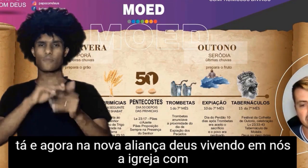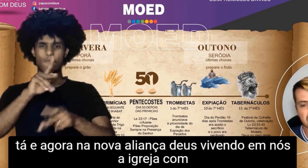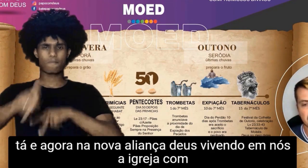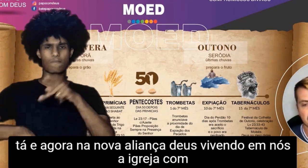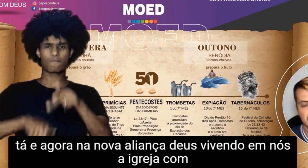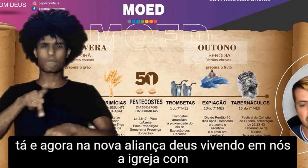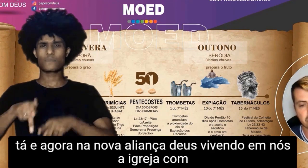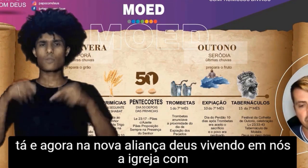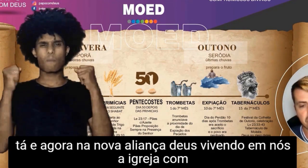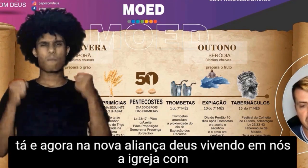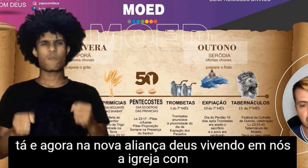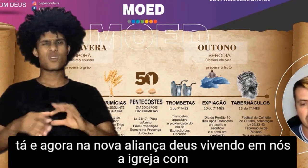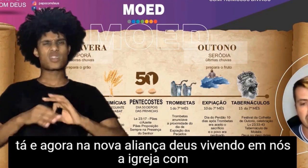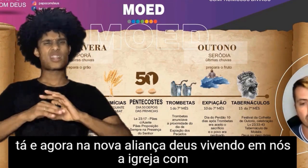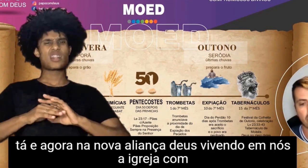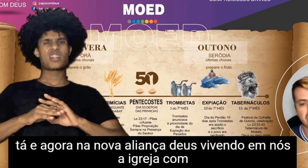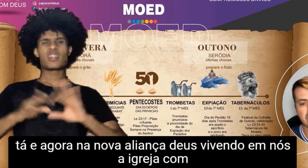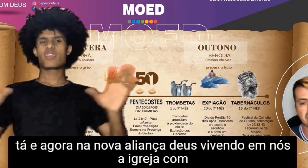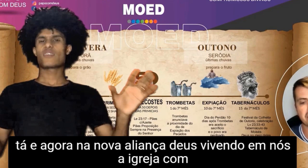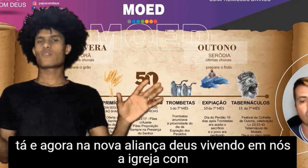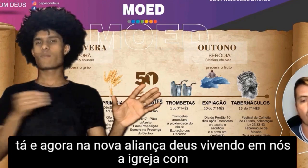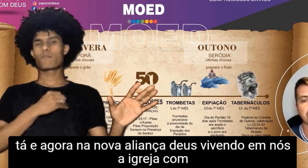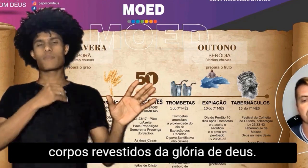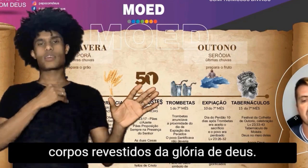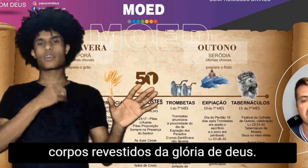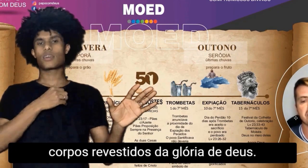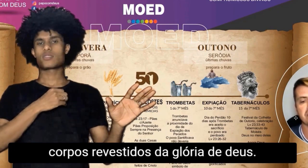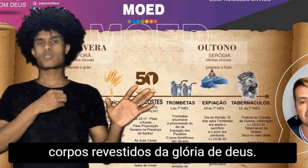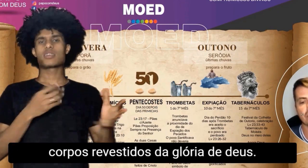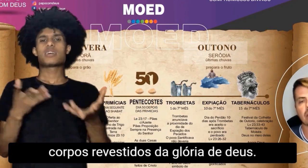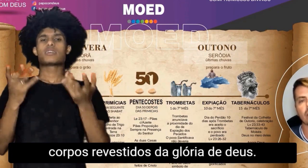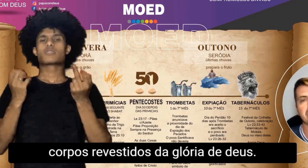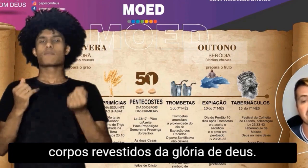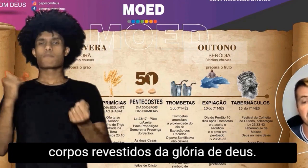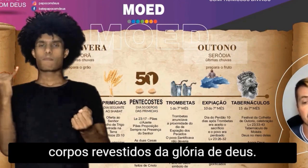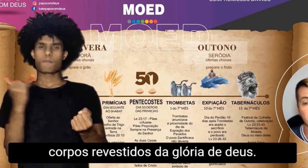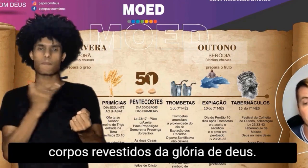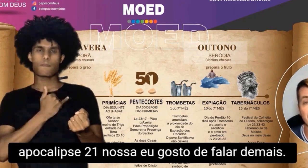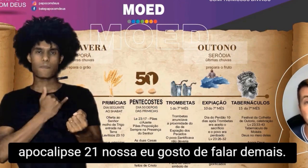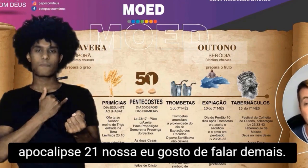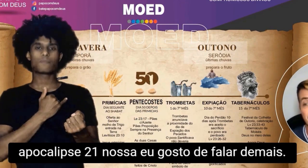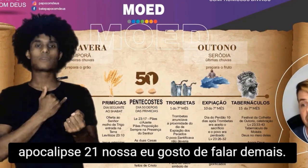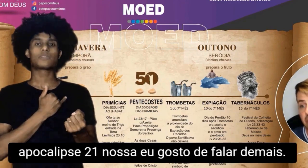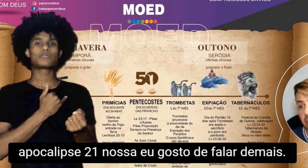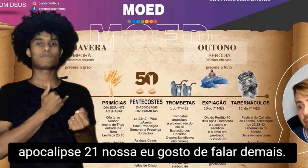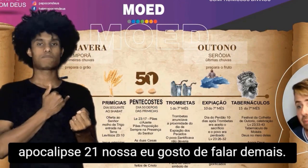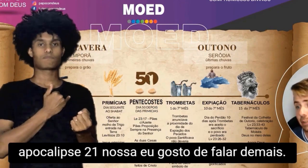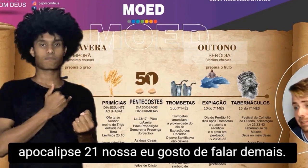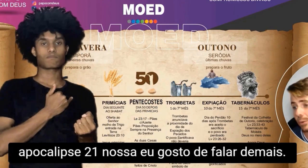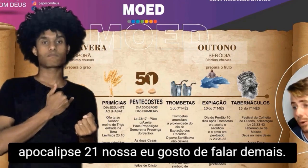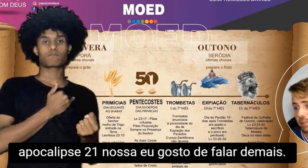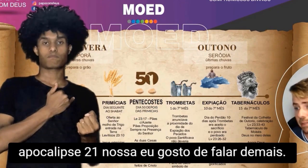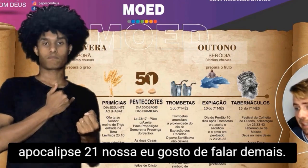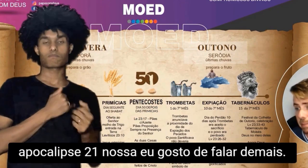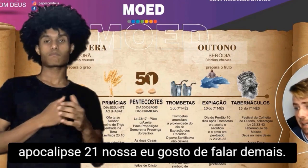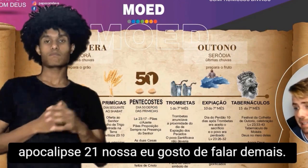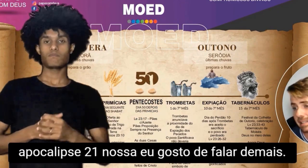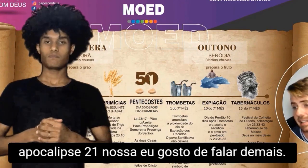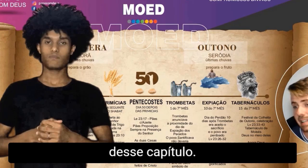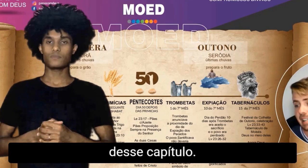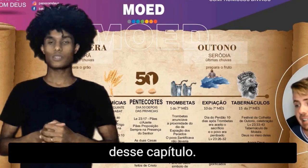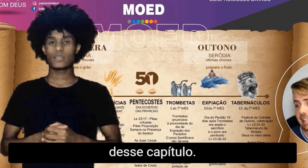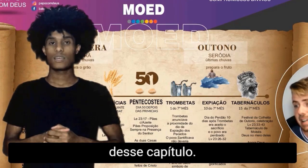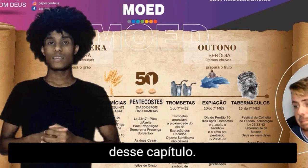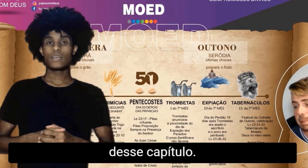nova aliança, Deus vivendo em nós, a igreja com corpos revestidos da glória de Deus, Apocalipse 21, nossa, eu gosto de falar